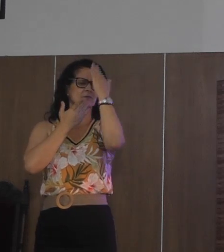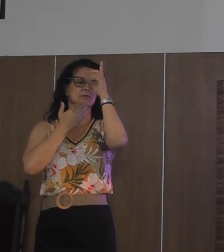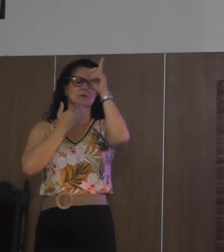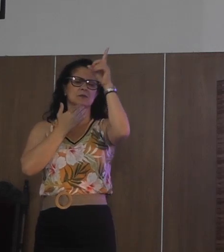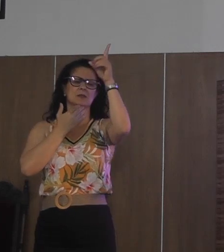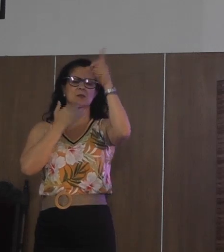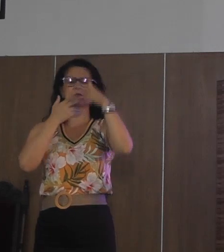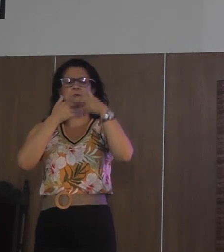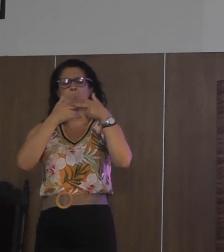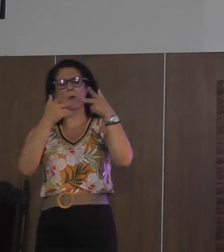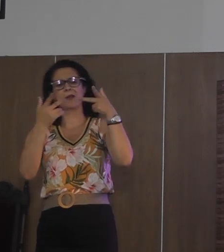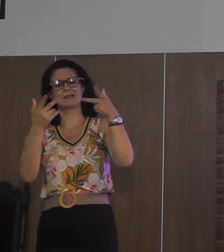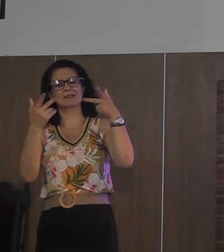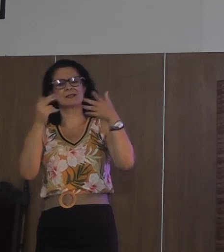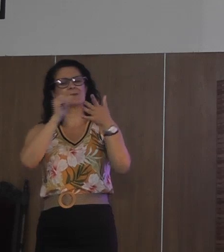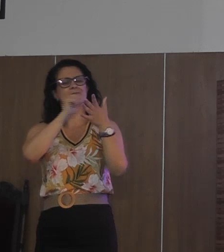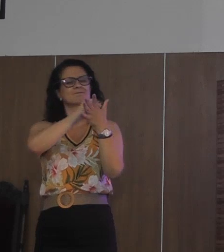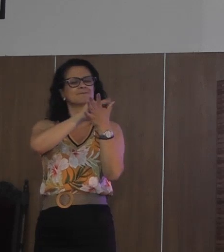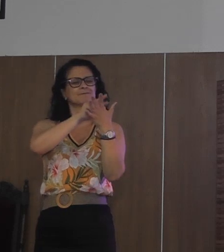recebido.